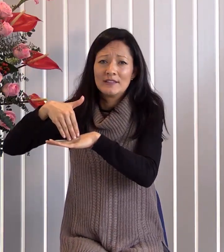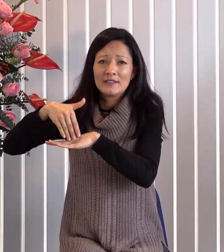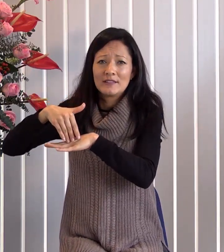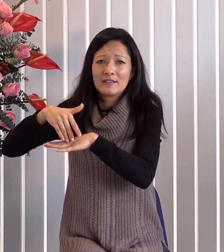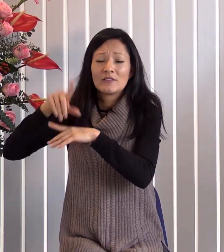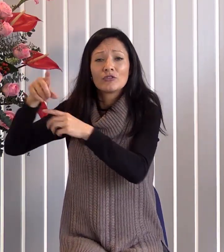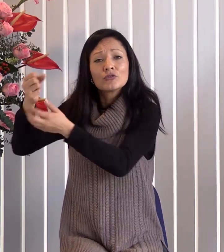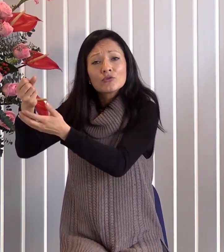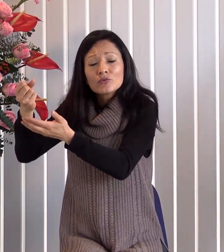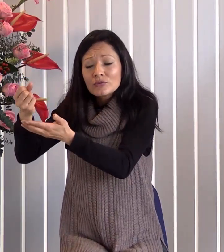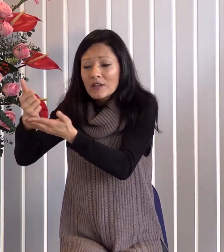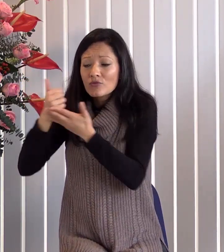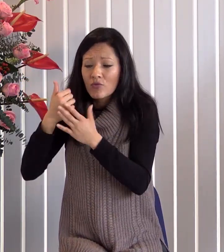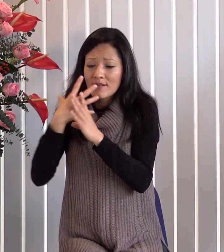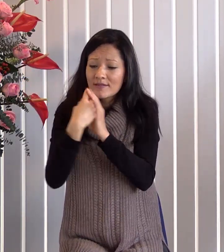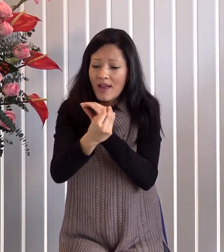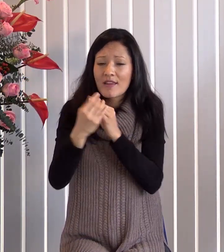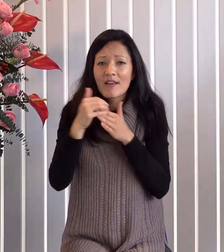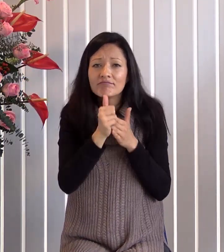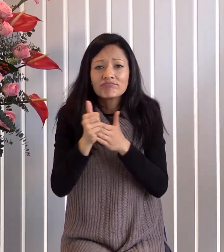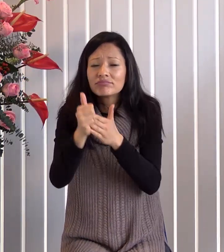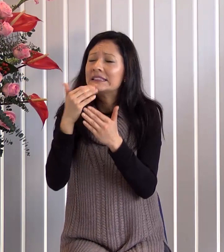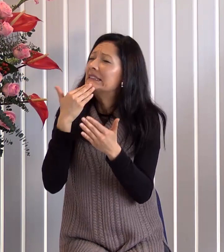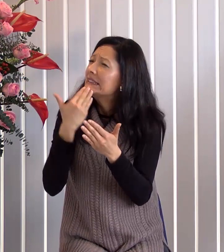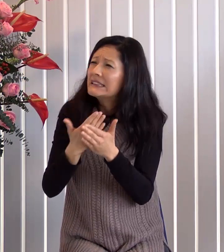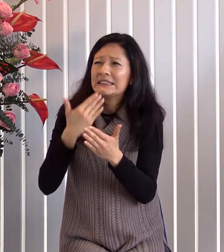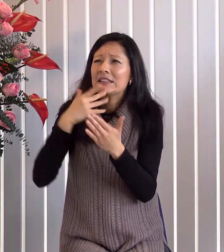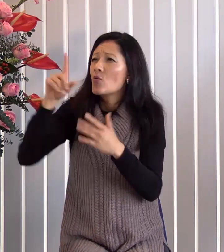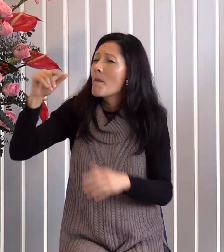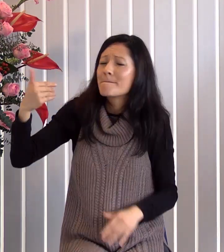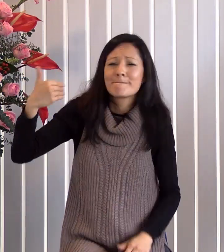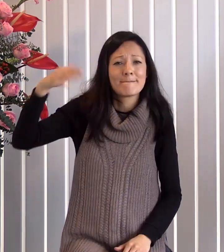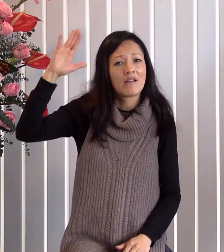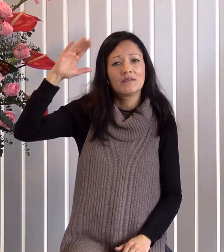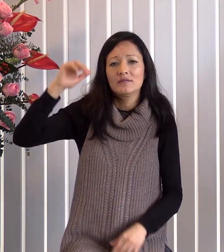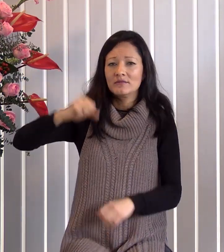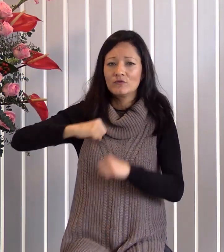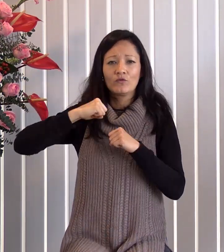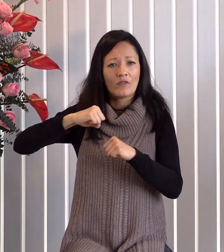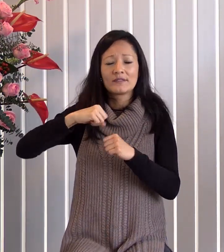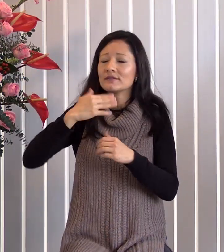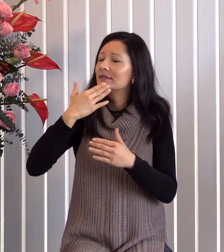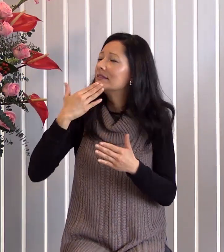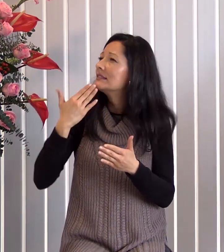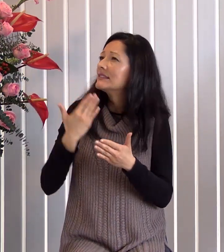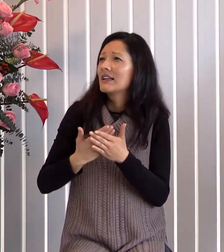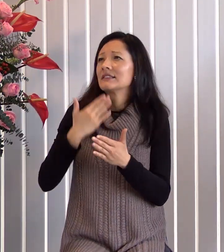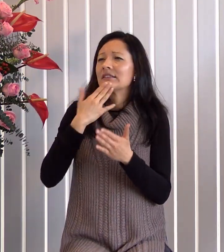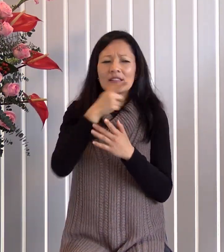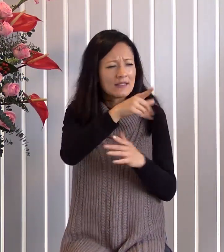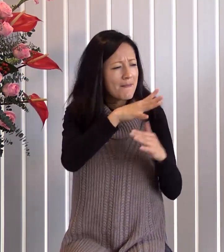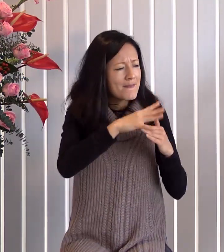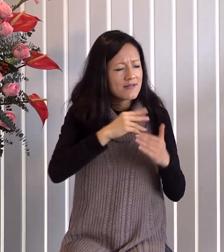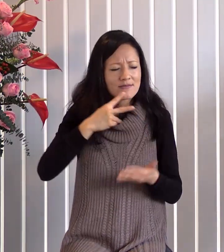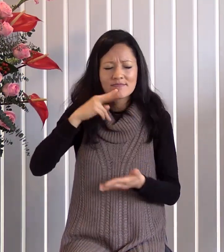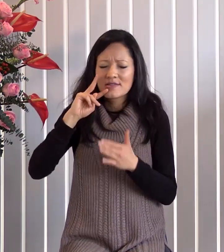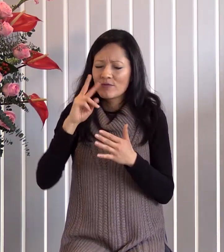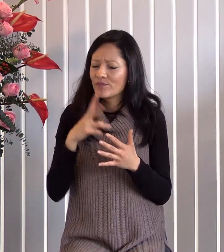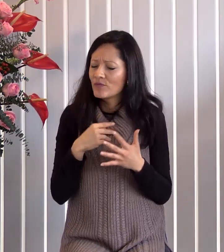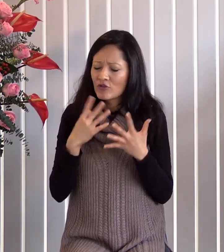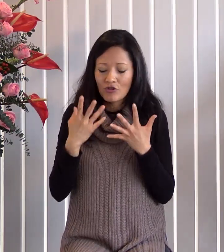nos has dado la salida, tú eres más fuerte, Señor. Gracias, gracias, Padre. Gracias, Señor, por esta cena. Nosotros no